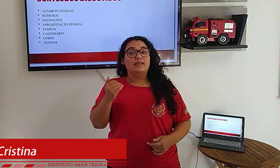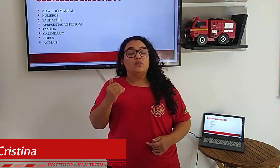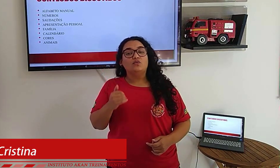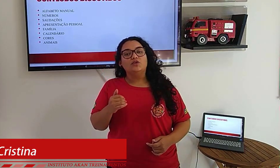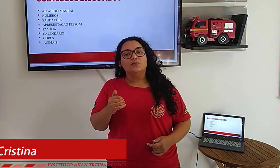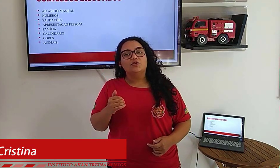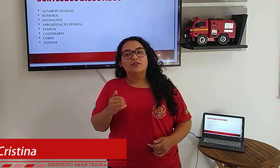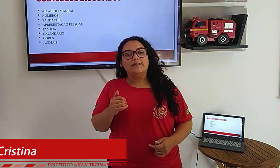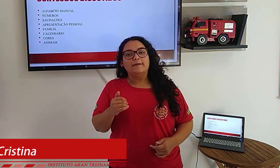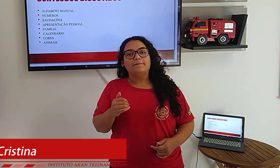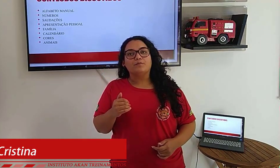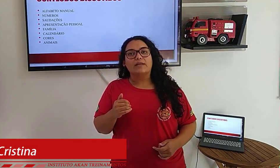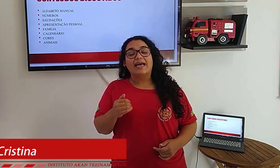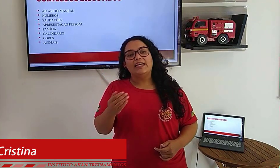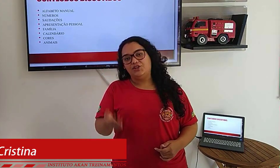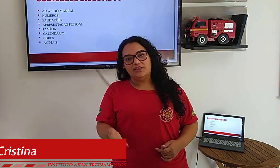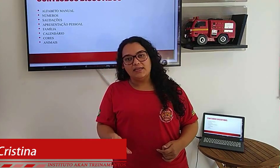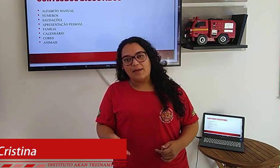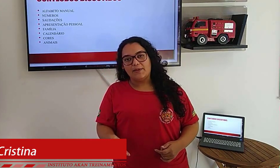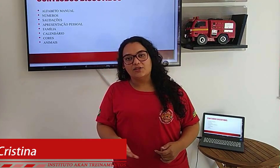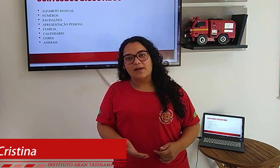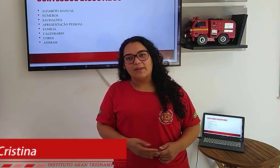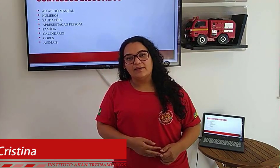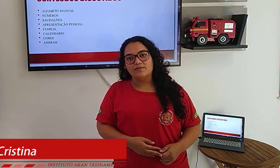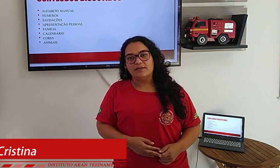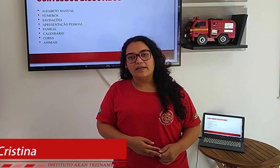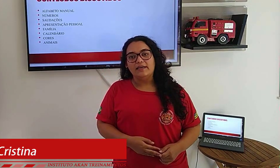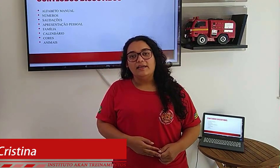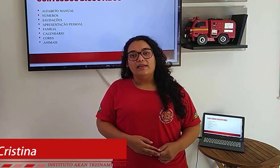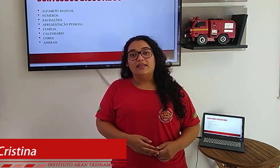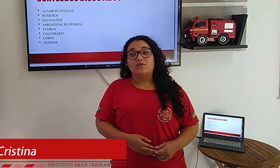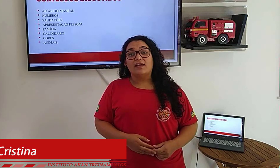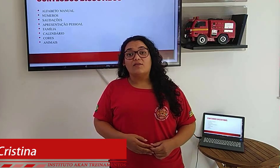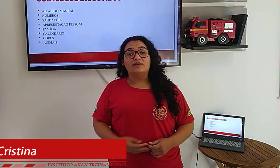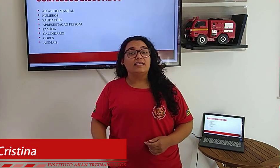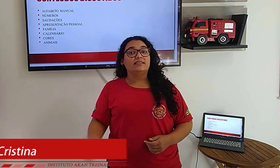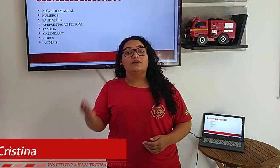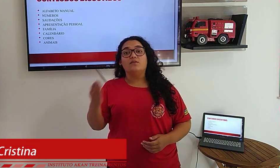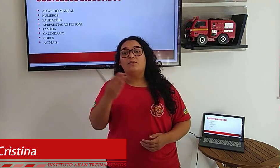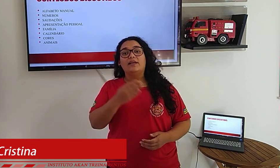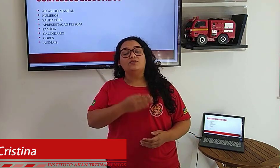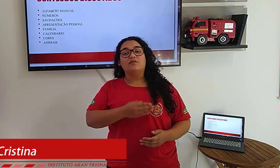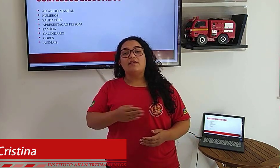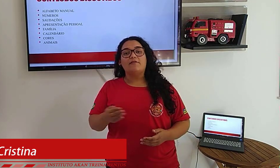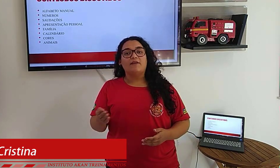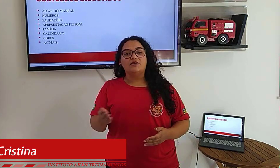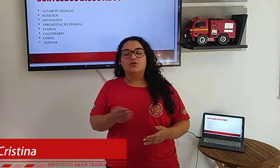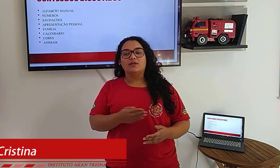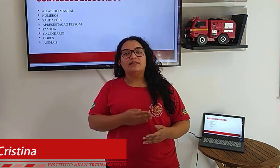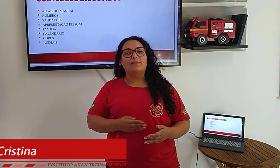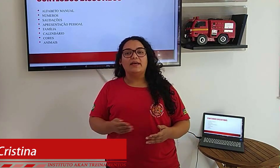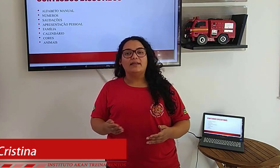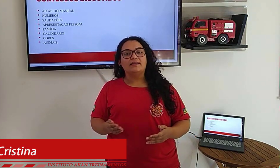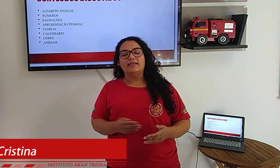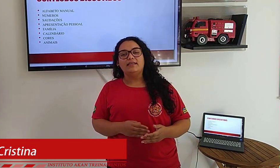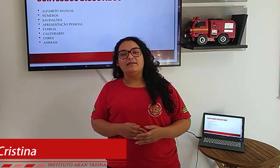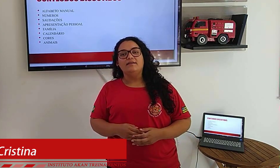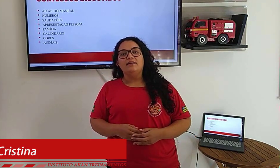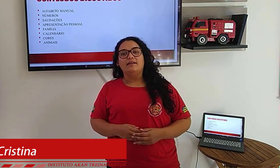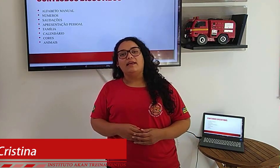tipo de alergia a medicamento, né? Então, o que acontece? O médico, ele faz toda a tabela dele, né? E